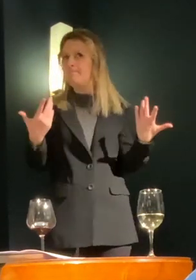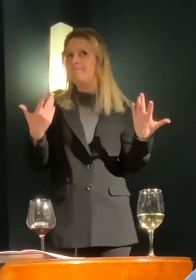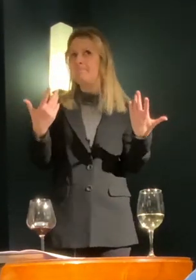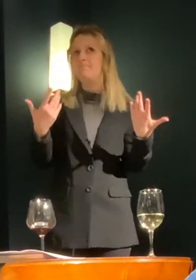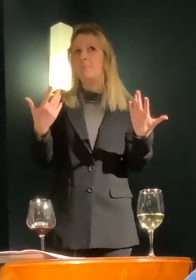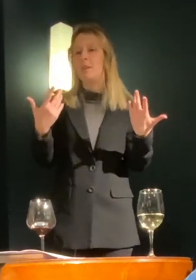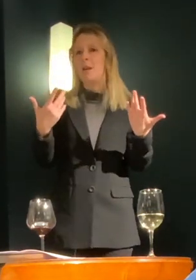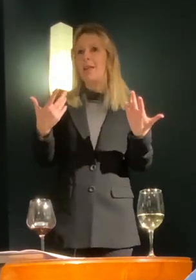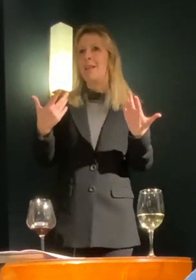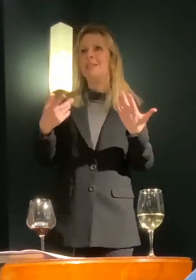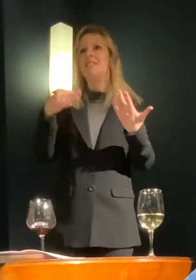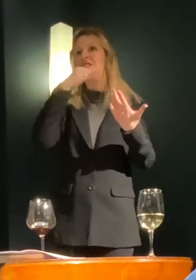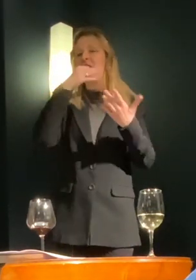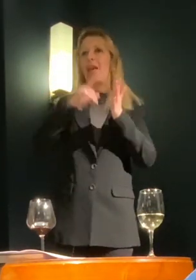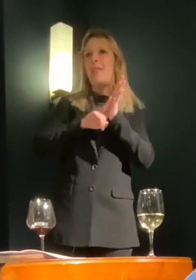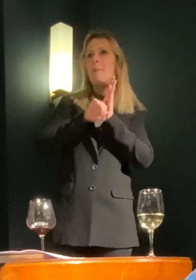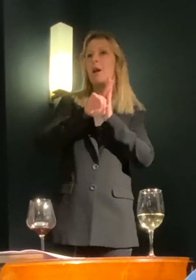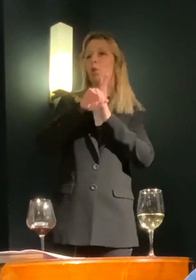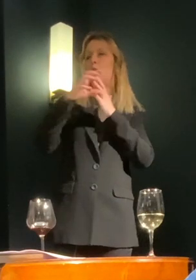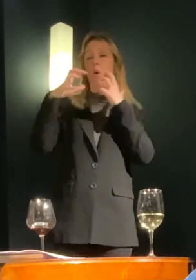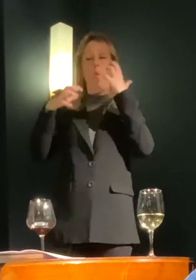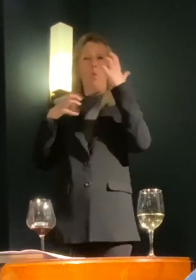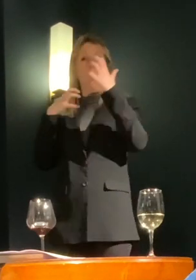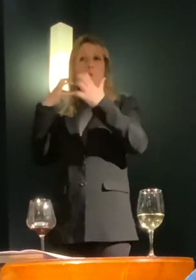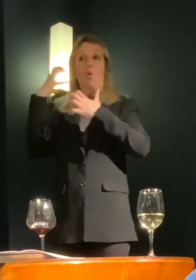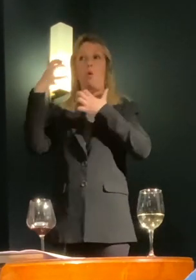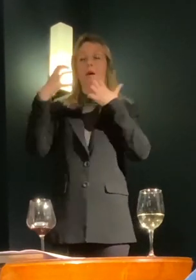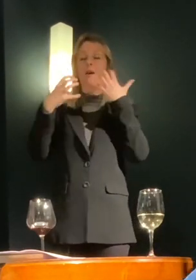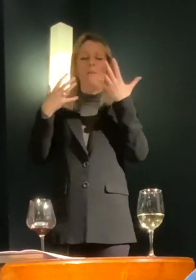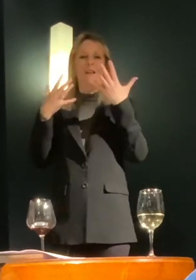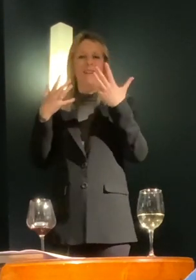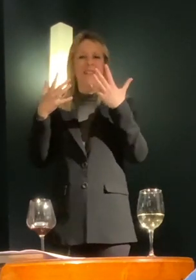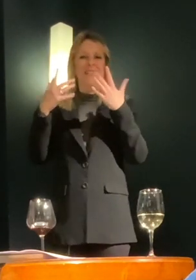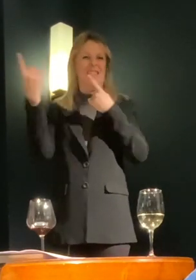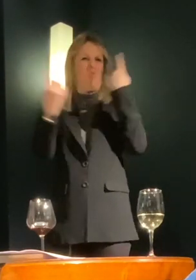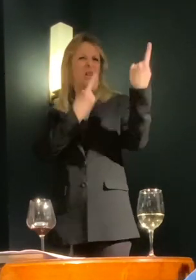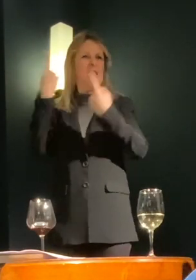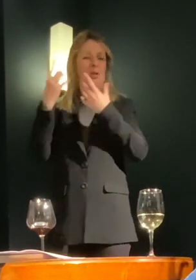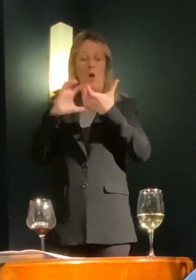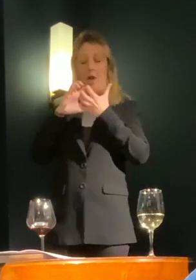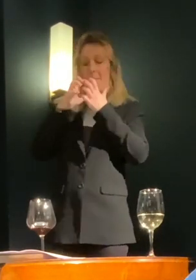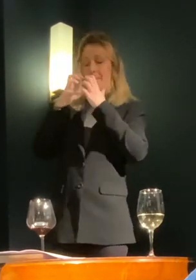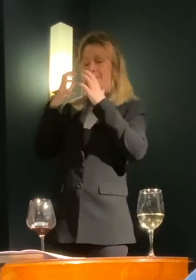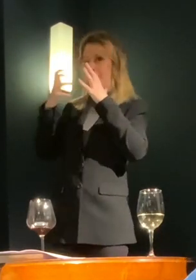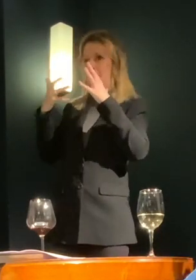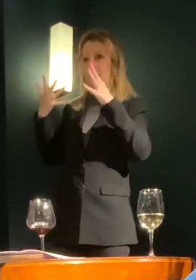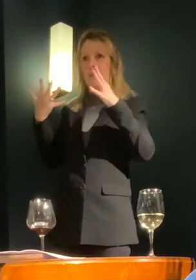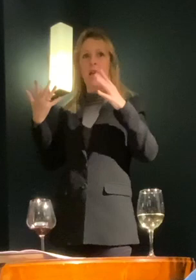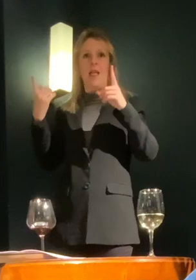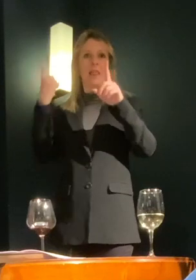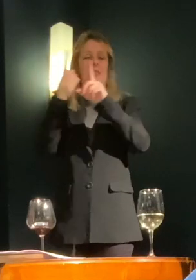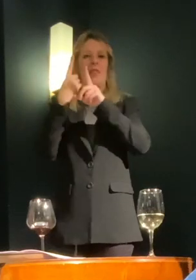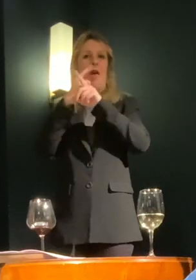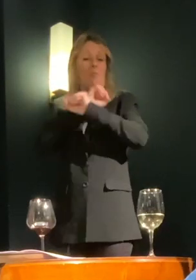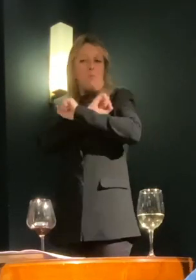gli si scalda sempre di più, per cui lui a un certo punto non ha altra scelta che far esplodere tutto, perché altrimenti rimarrebbe schiacciato da quel